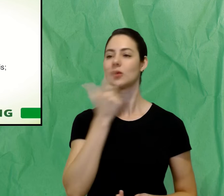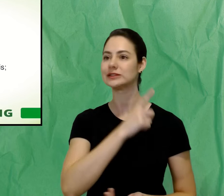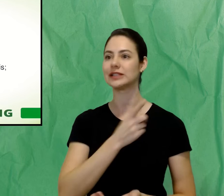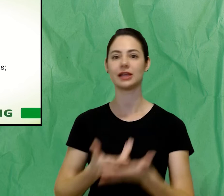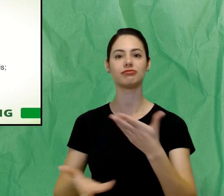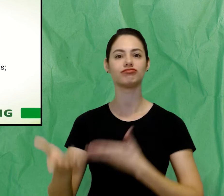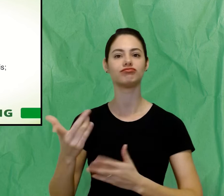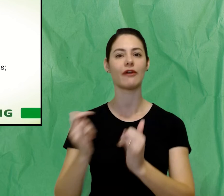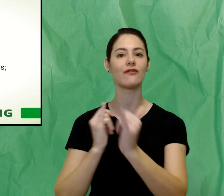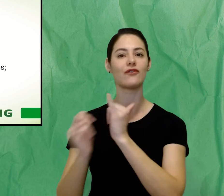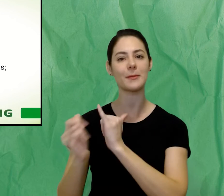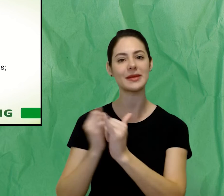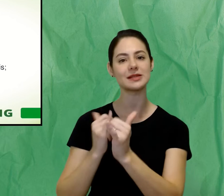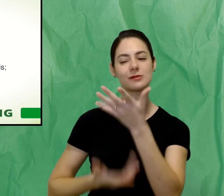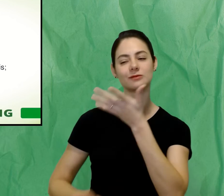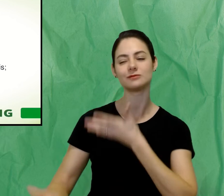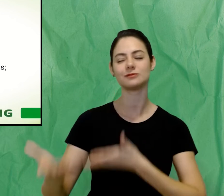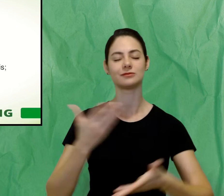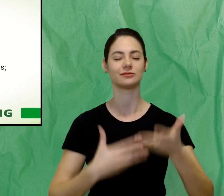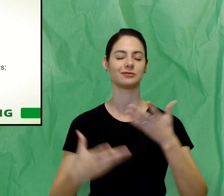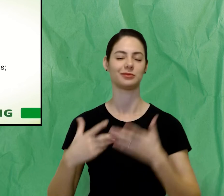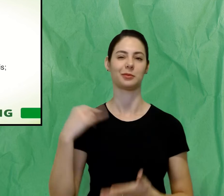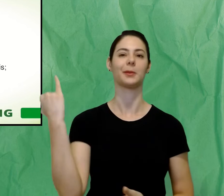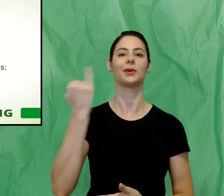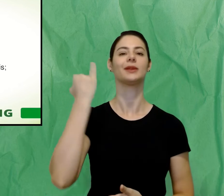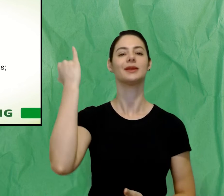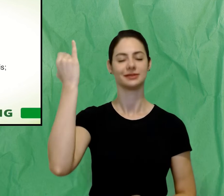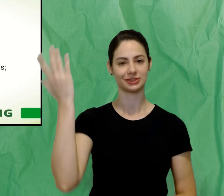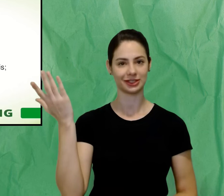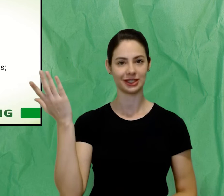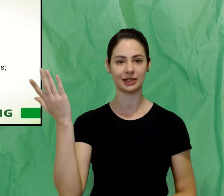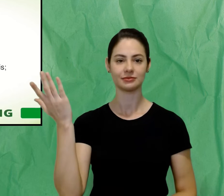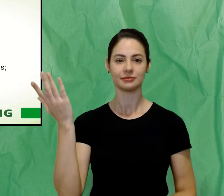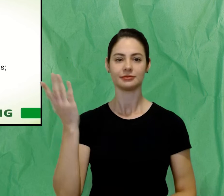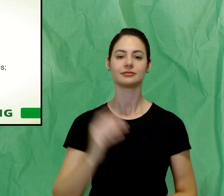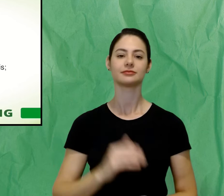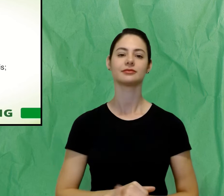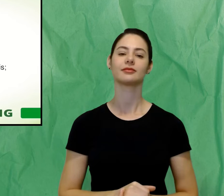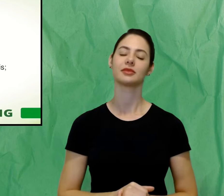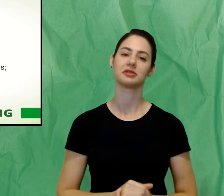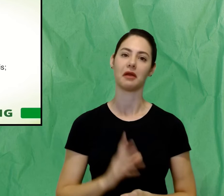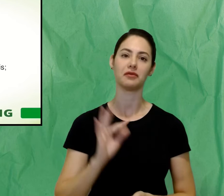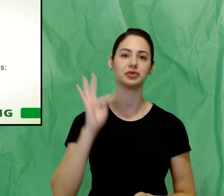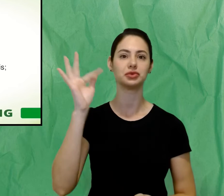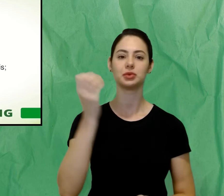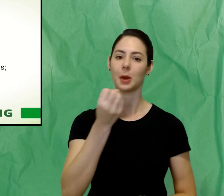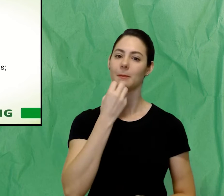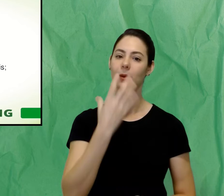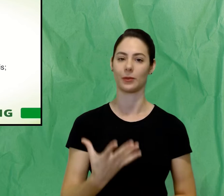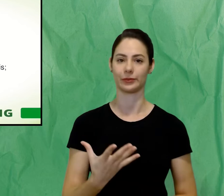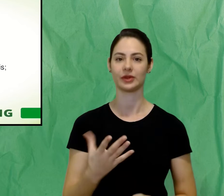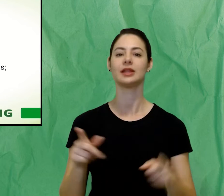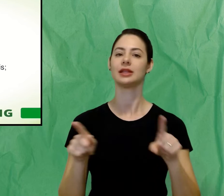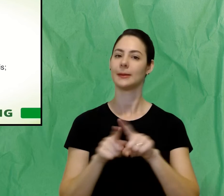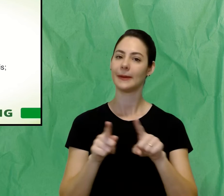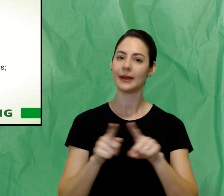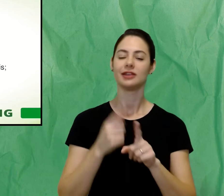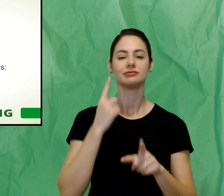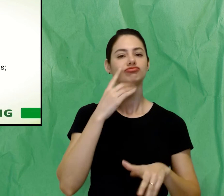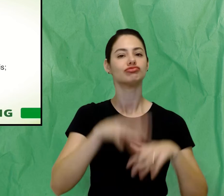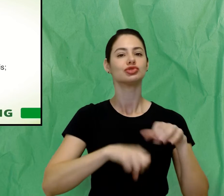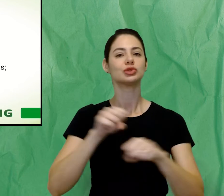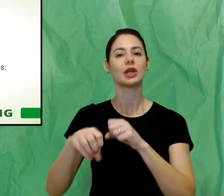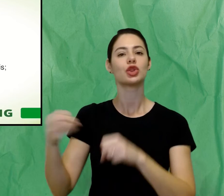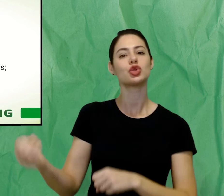troca de informações de bastante peso e valor que vão servir para a gente em algum momento.